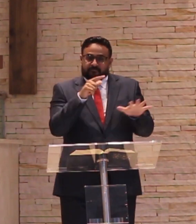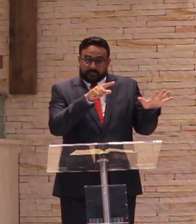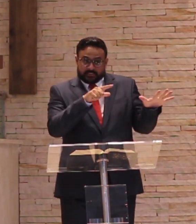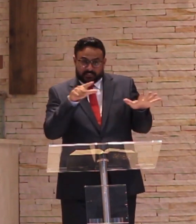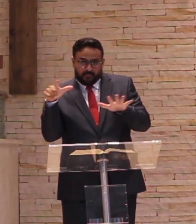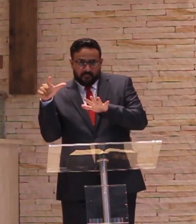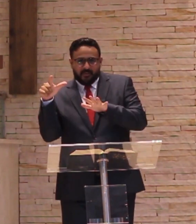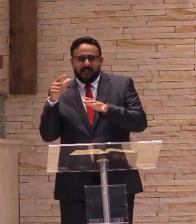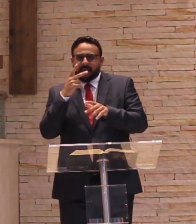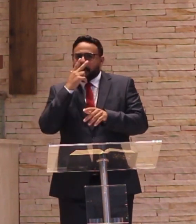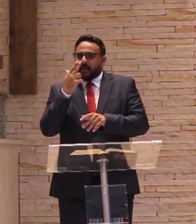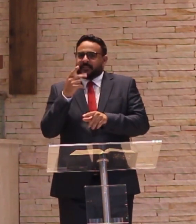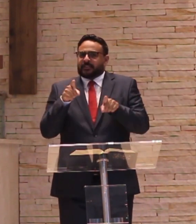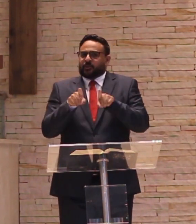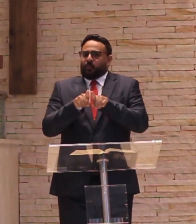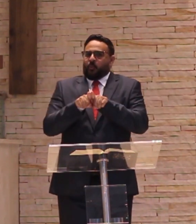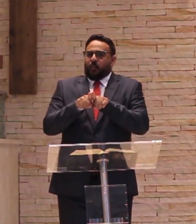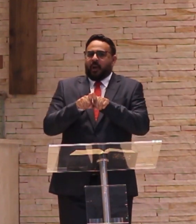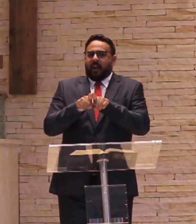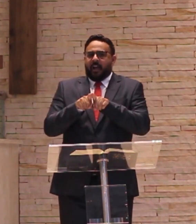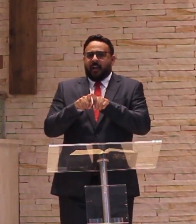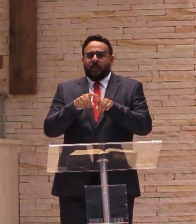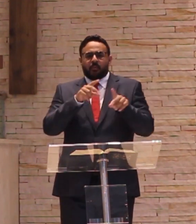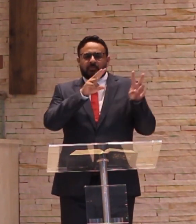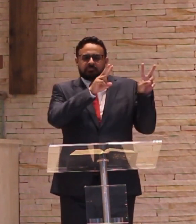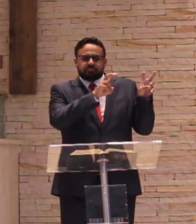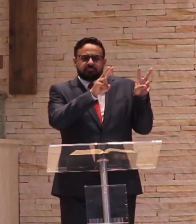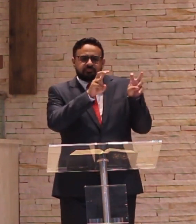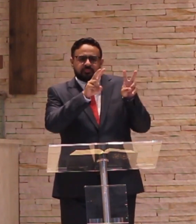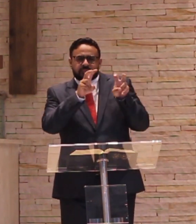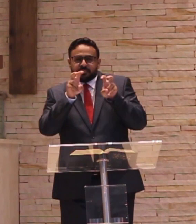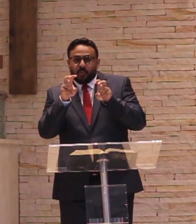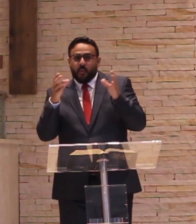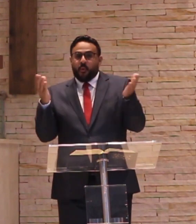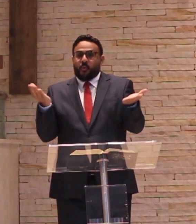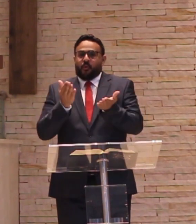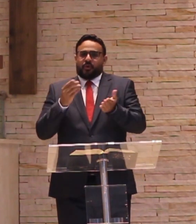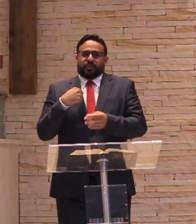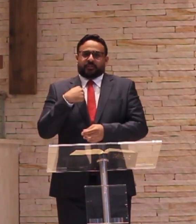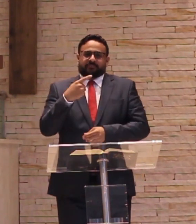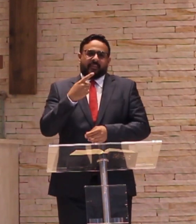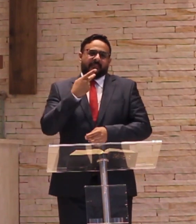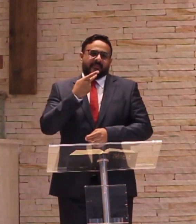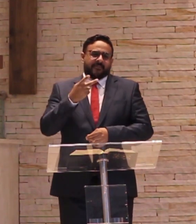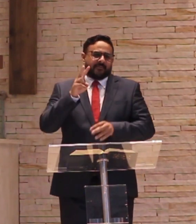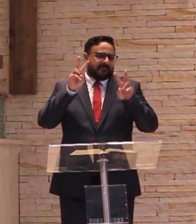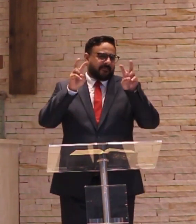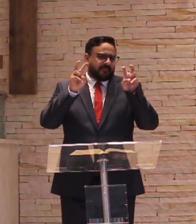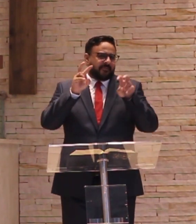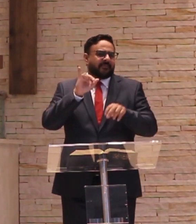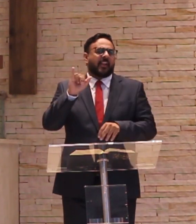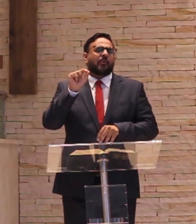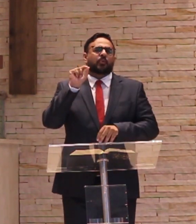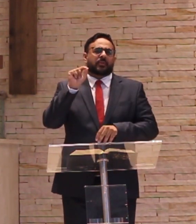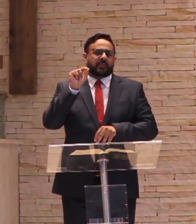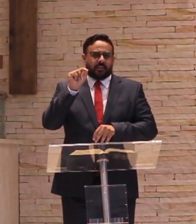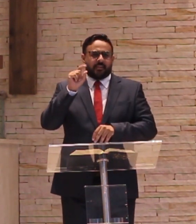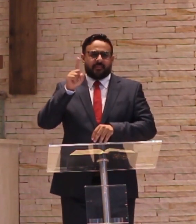esse assunto da Semana Santa é um assunto bem importante, na qual a gente discorreu sobre